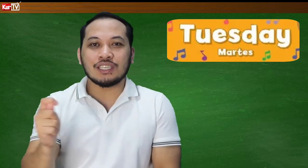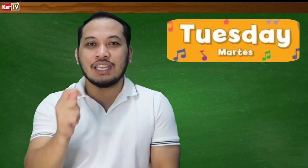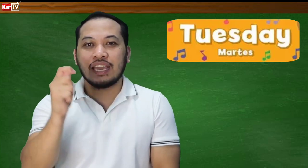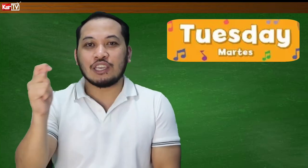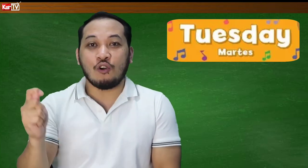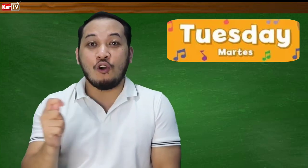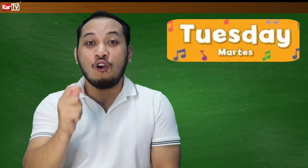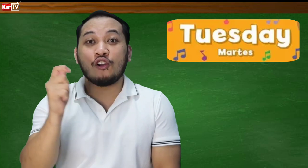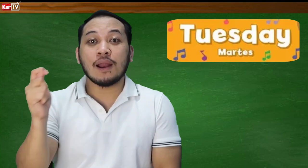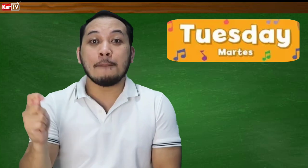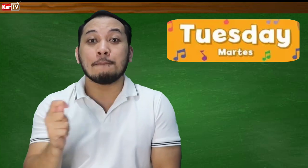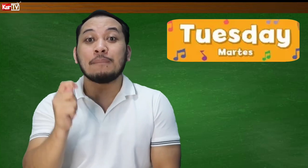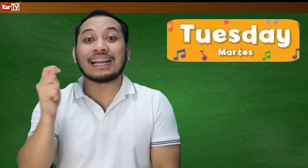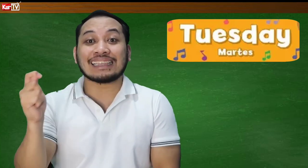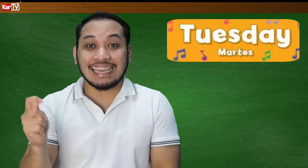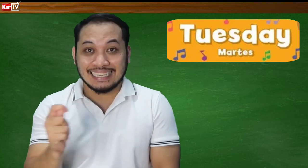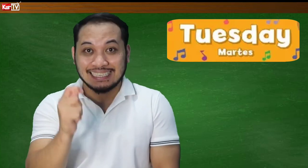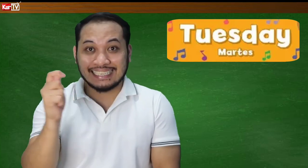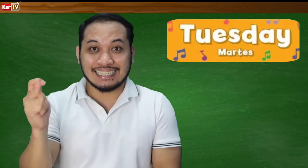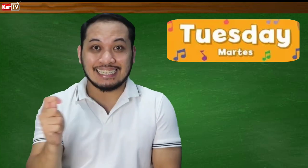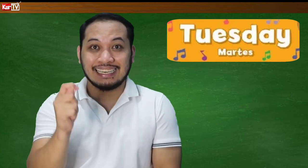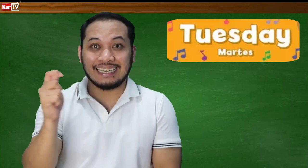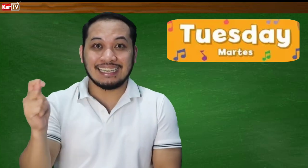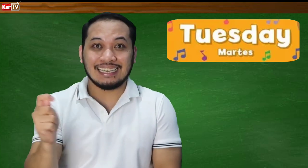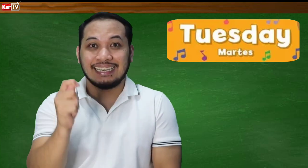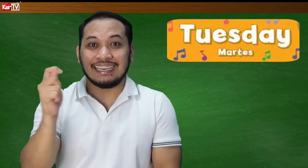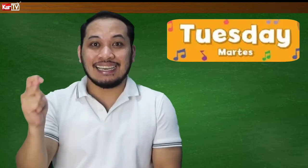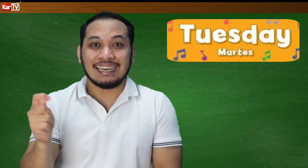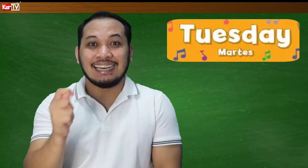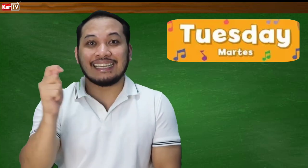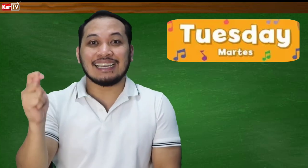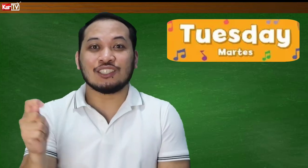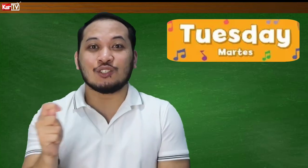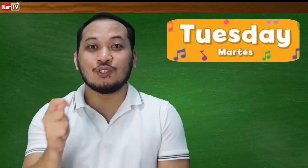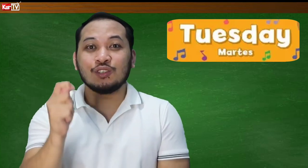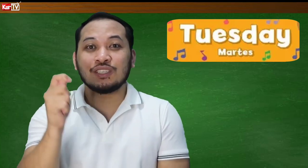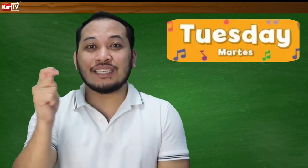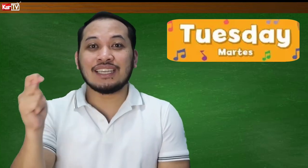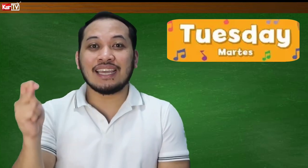Tuesday or Martes. Ayan.